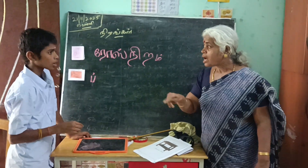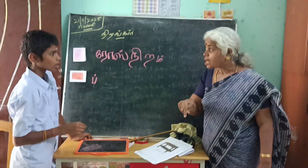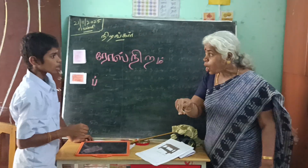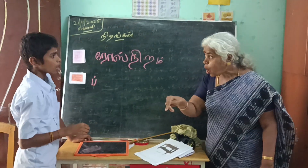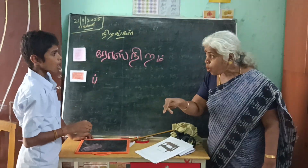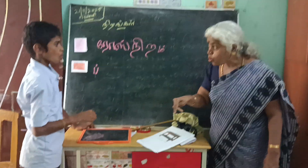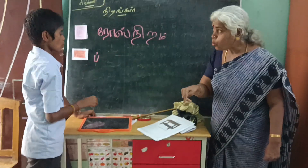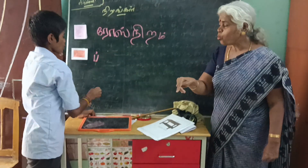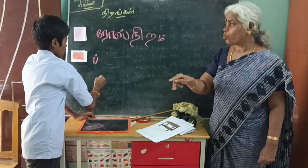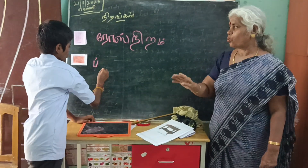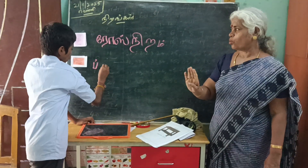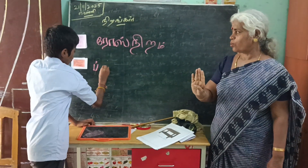ரவ்